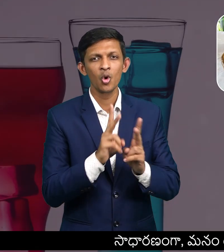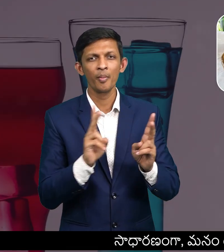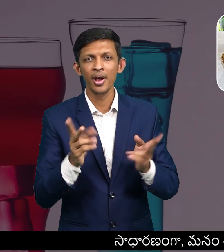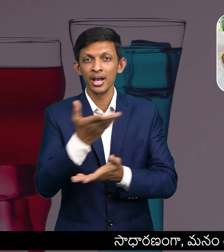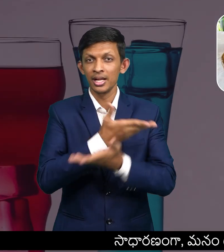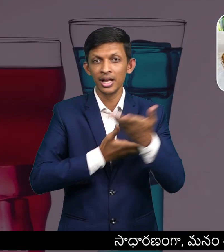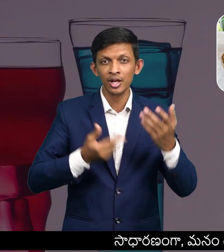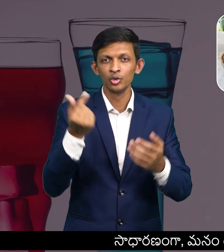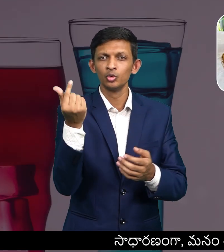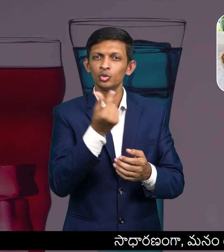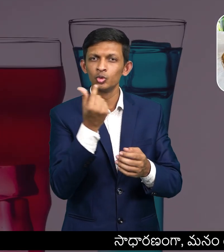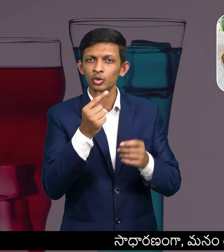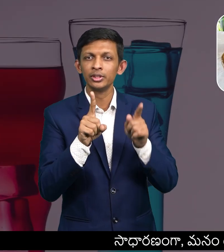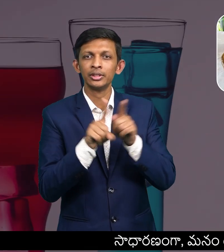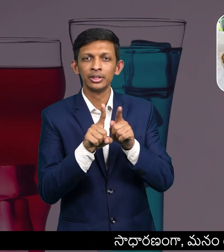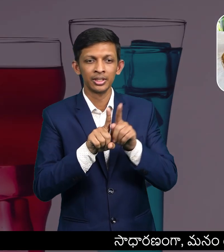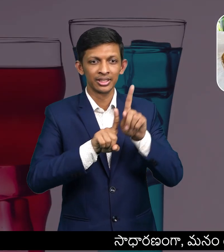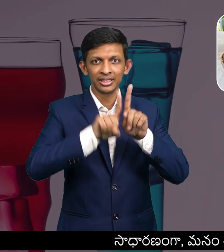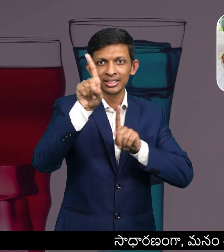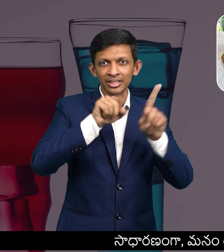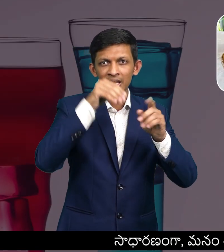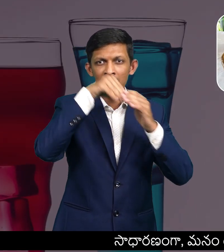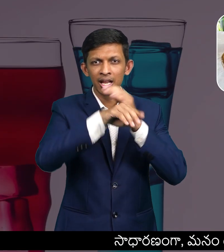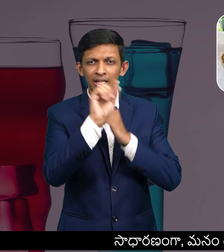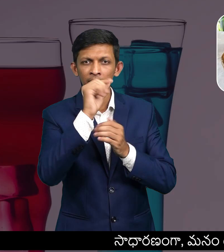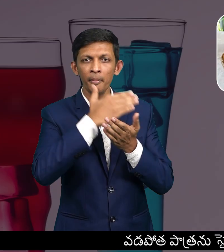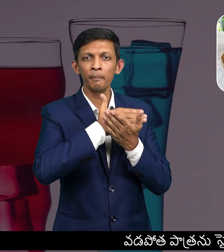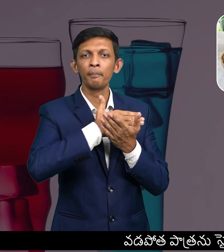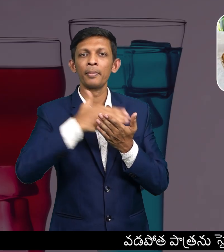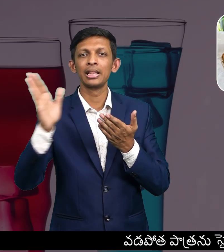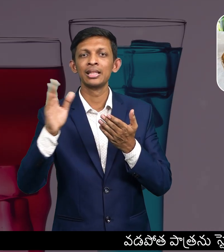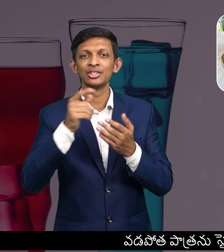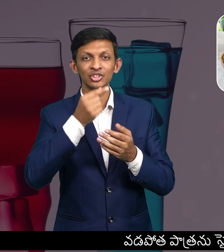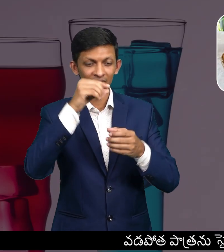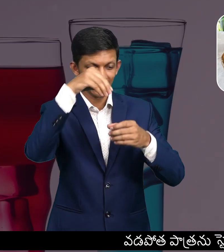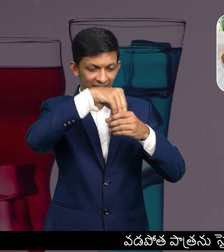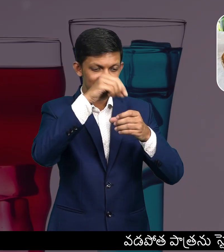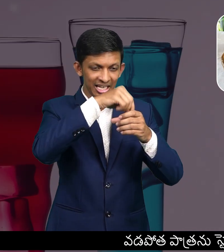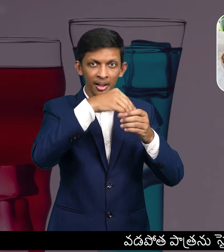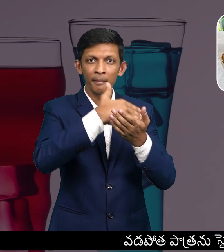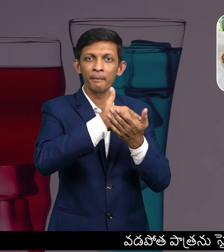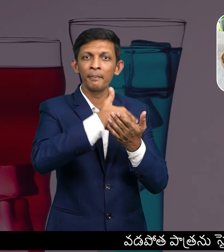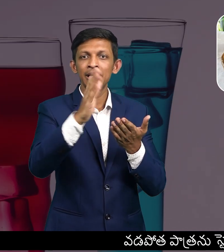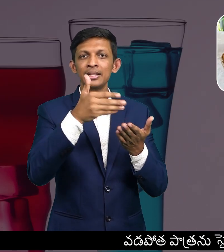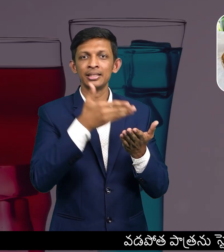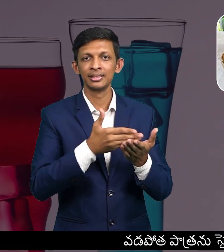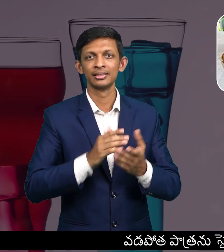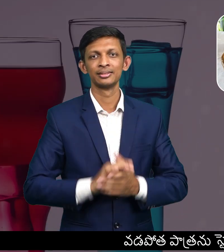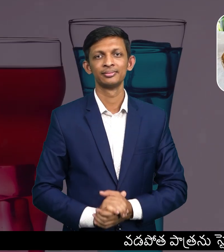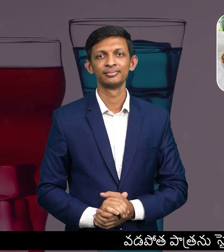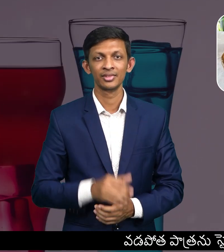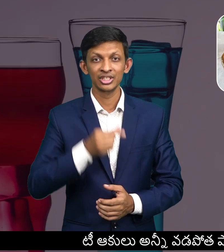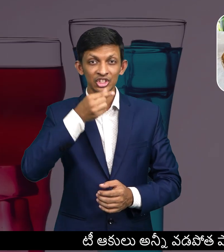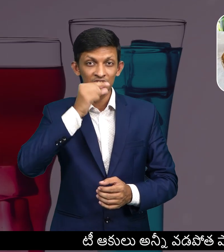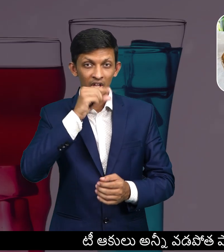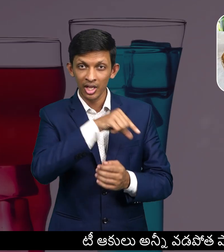సాధారణంగా మనం టీ ఆకులను తొలగించడానికి వడపోత పాత్రను, స్టెయినర్ని ఉపయోగిస్తాం. టీ ఆకులు